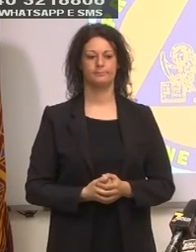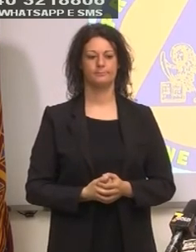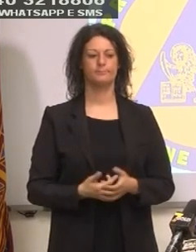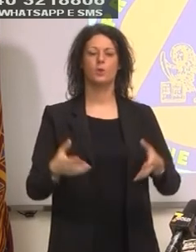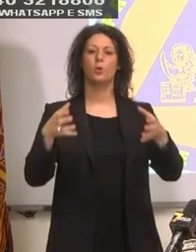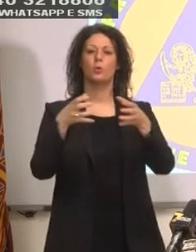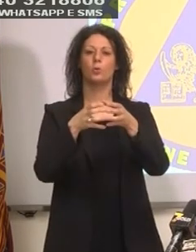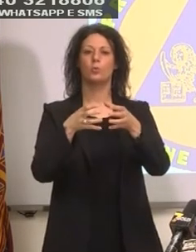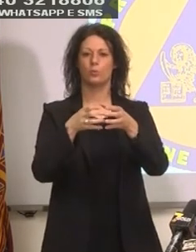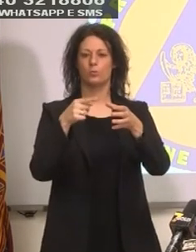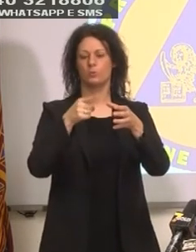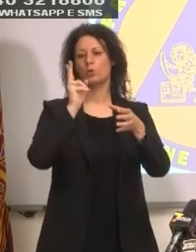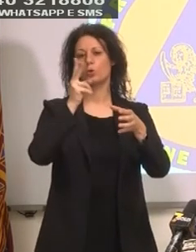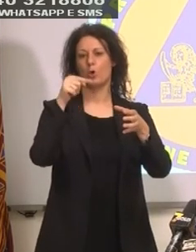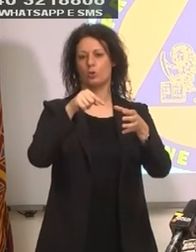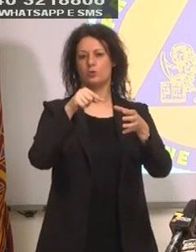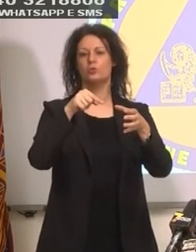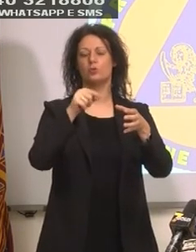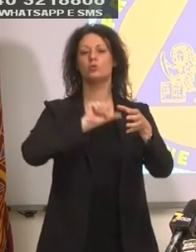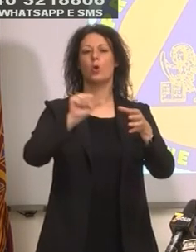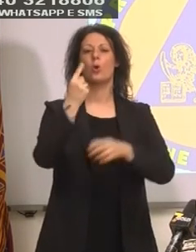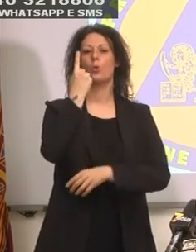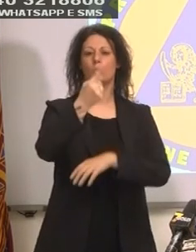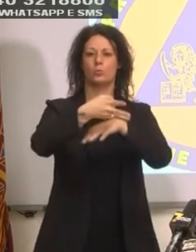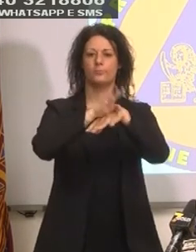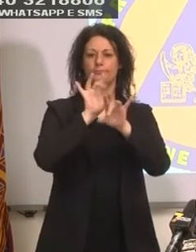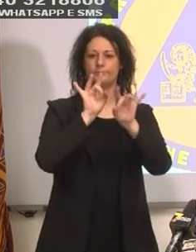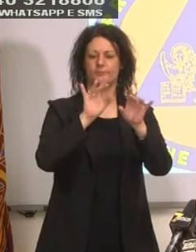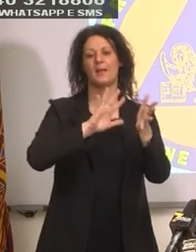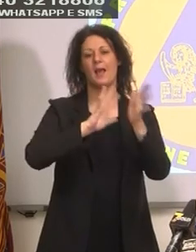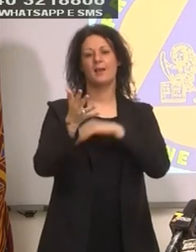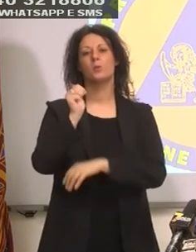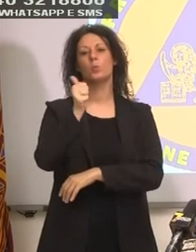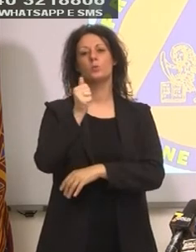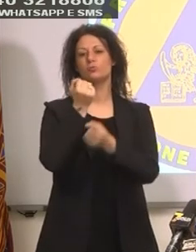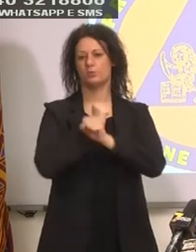12 persone in terapia intensiva, 1 positivo e 11 negativi.